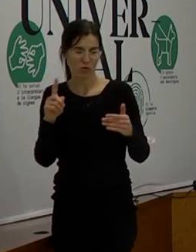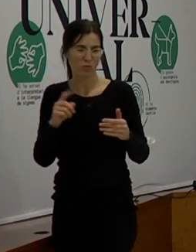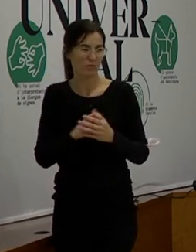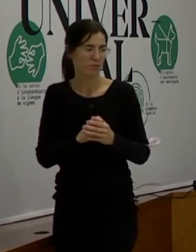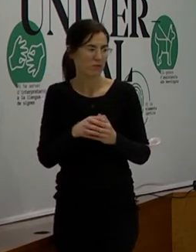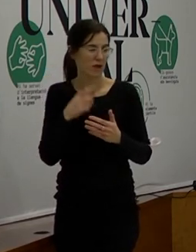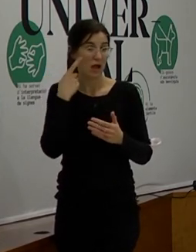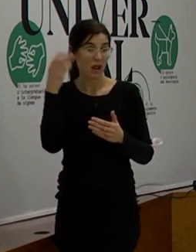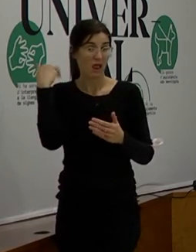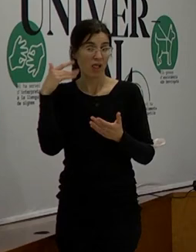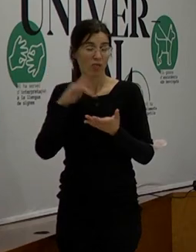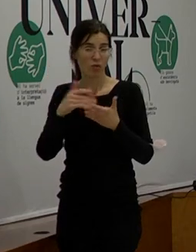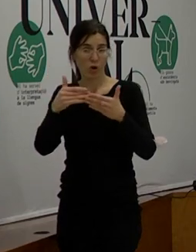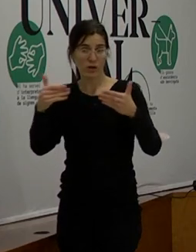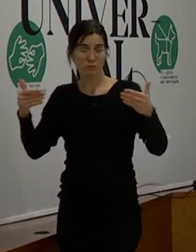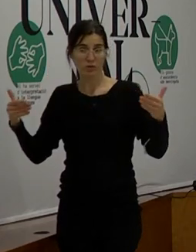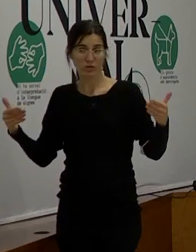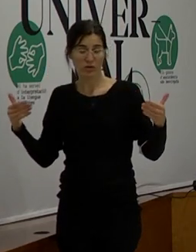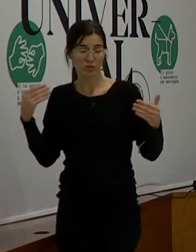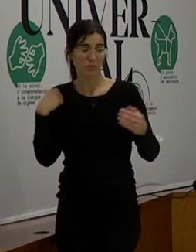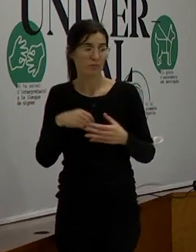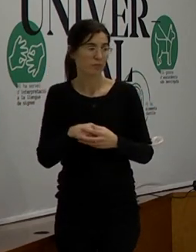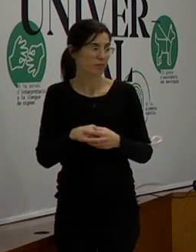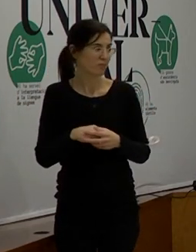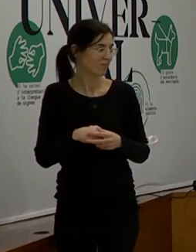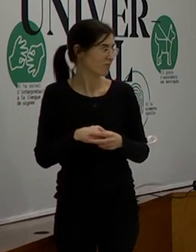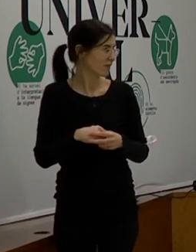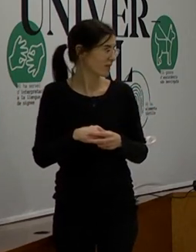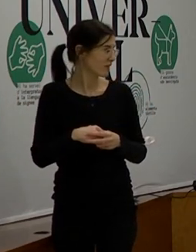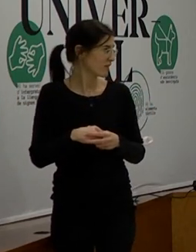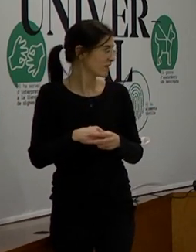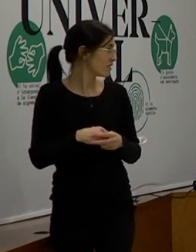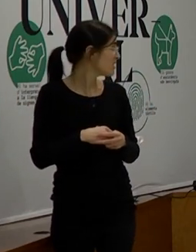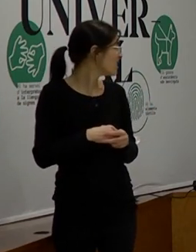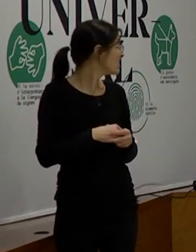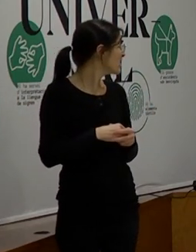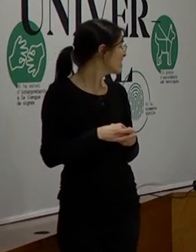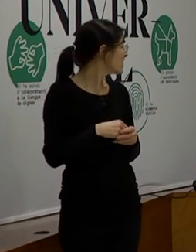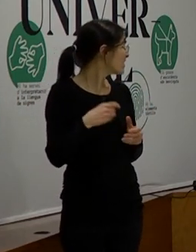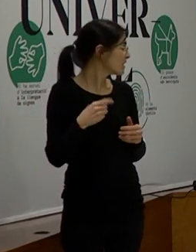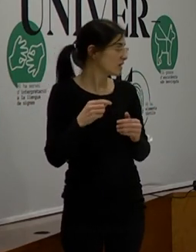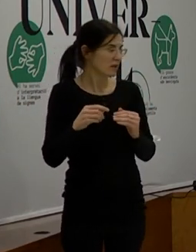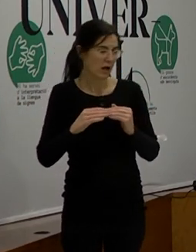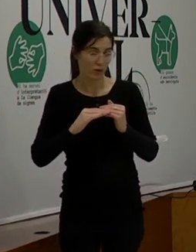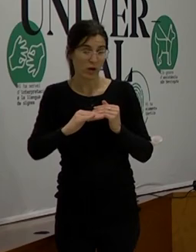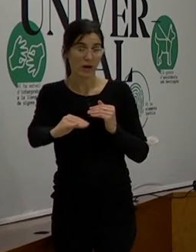havia una exposició. Nevava, que raro. Oye, y una rampa per ir a l'exposició en Berlín.